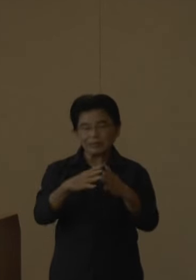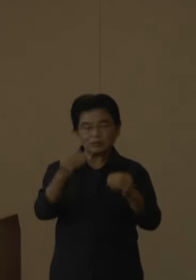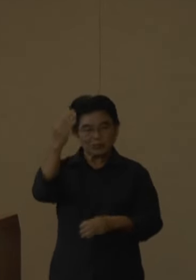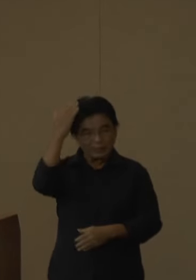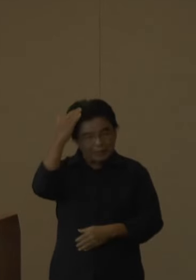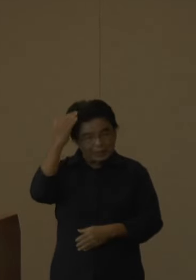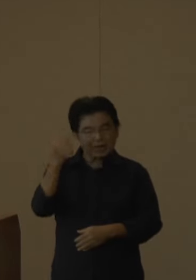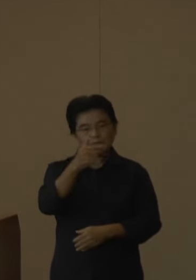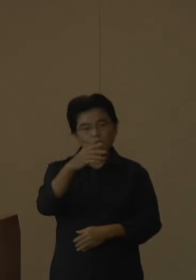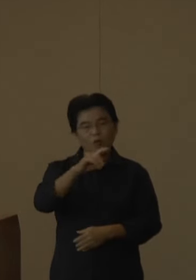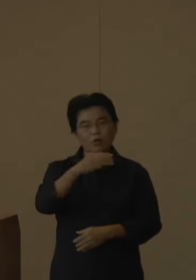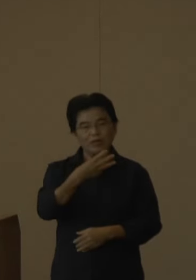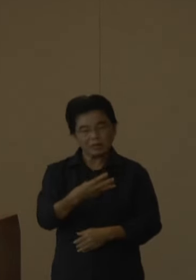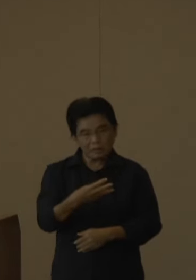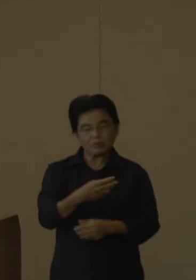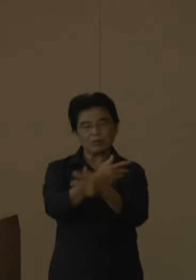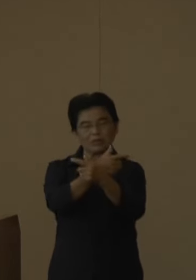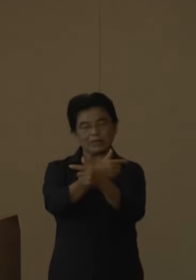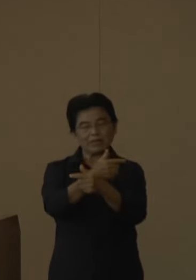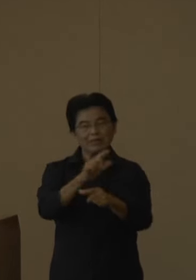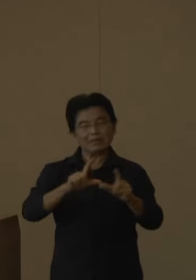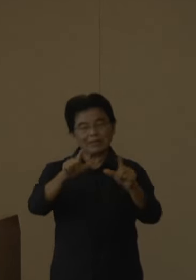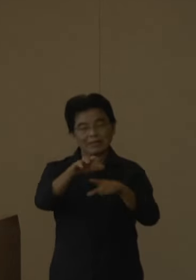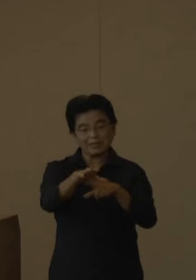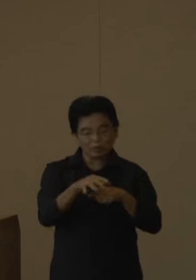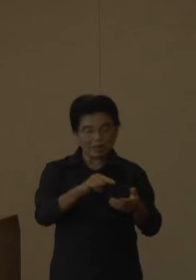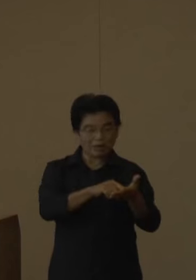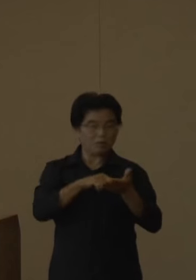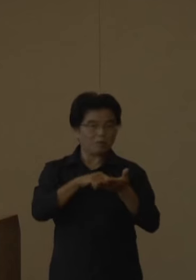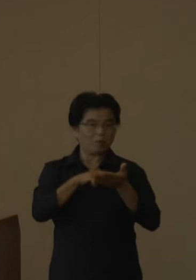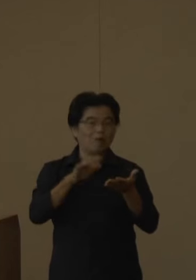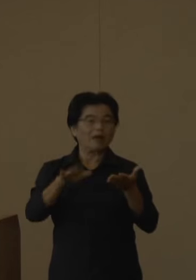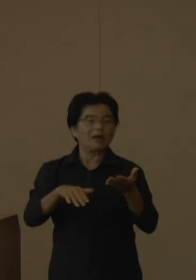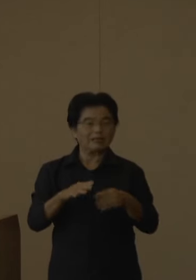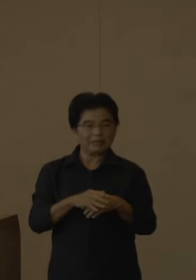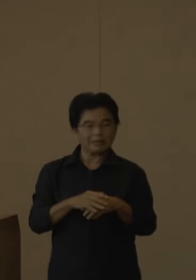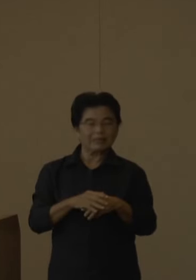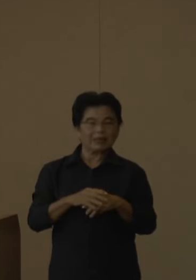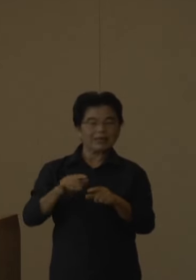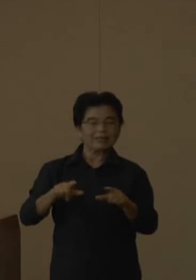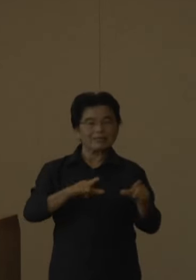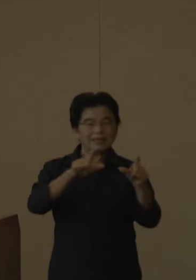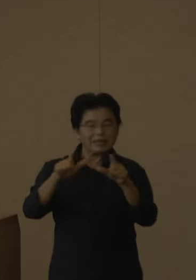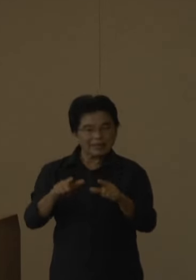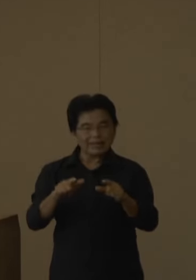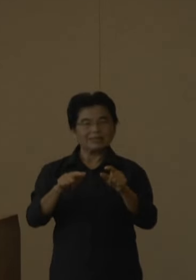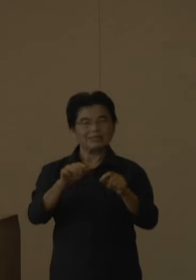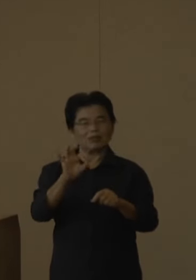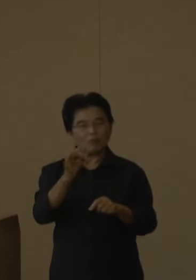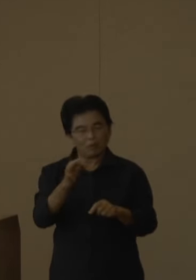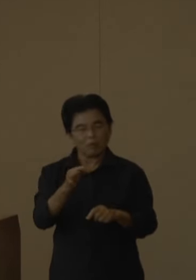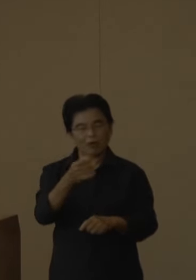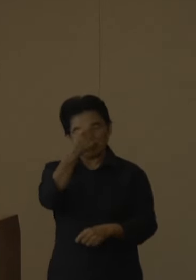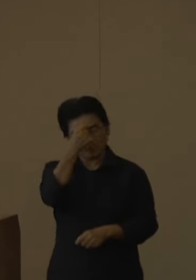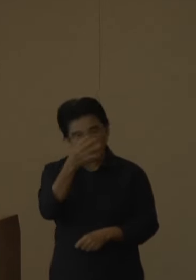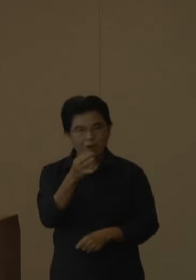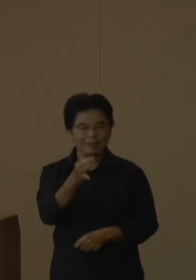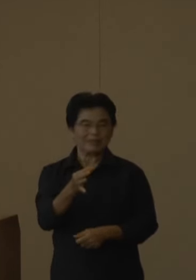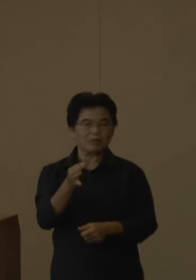宜味村、東村から要望をいただきました。被災者への生活物資にかかる費用および見舞い金等の助